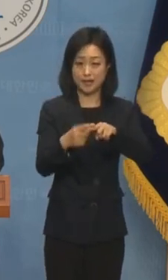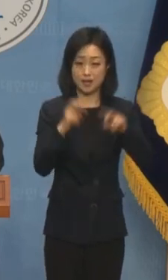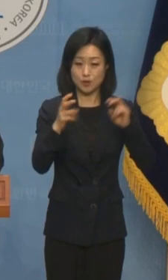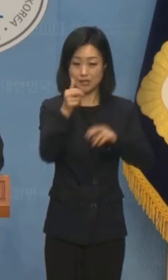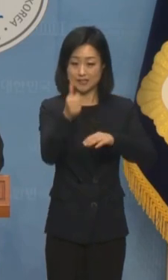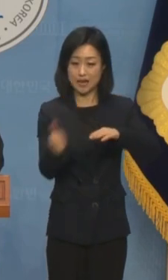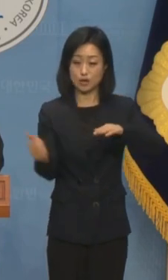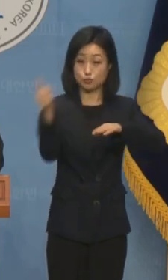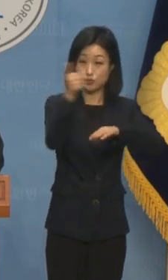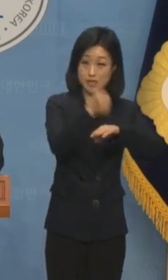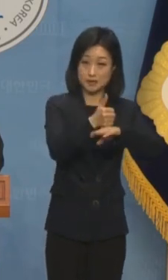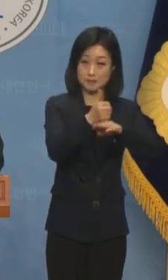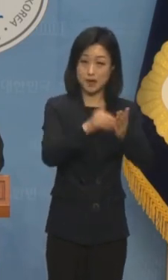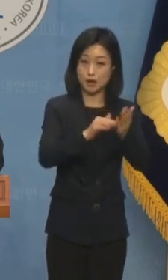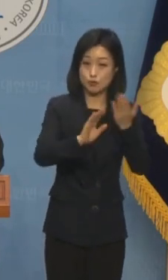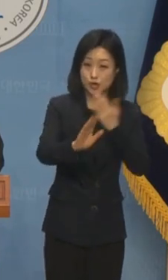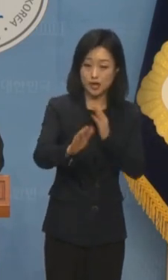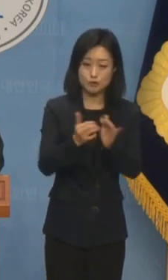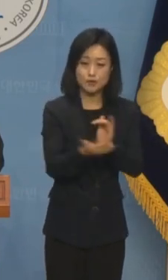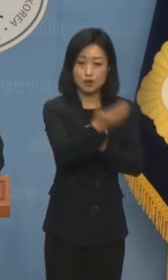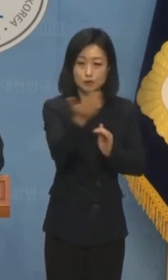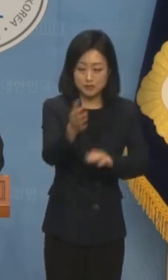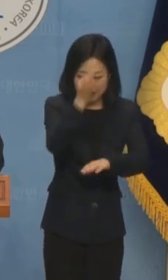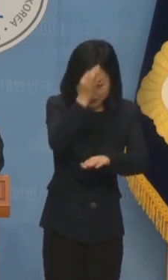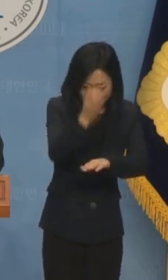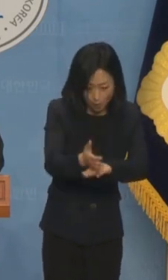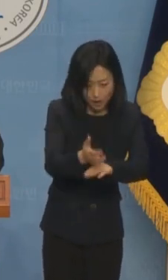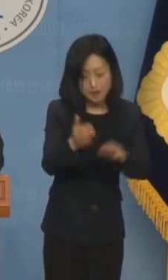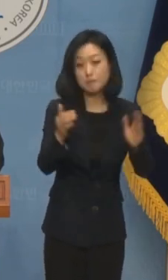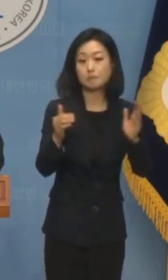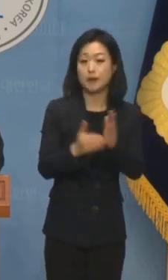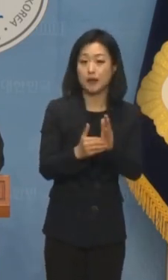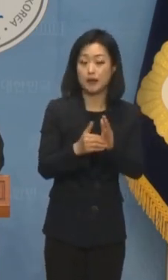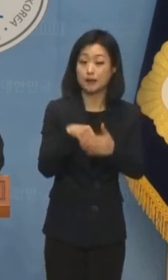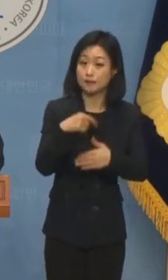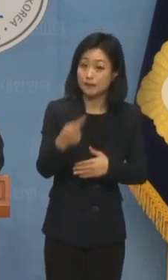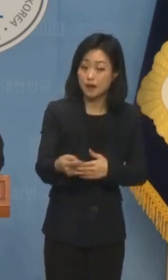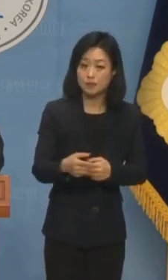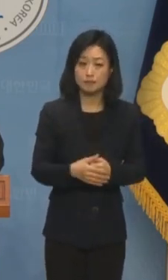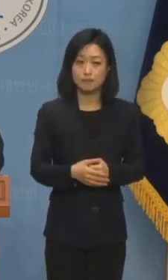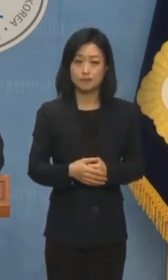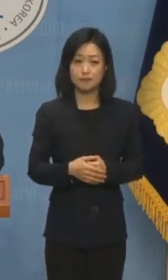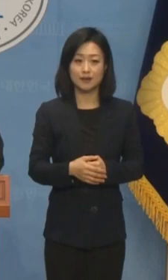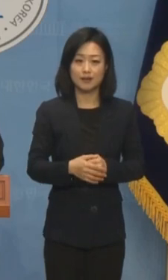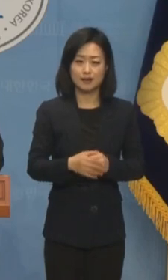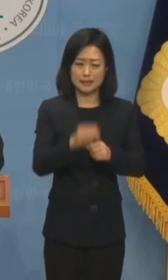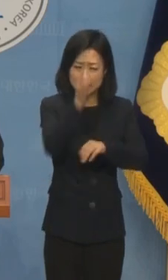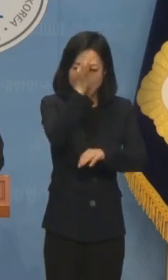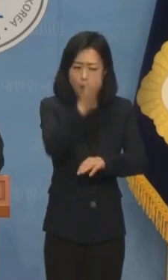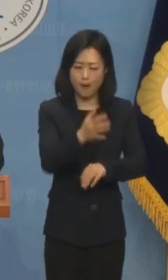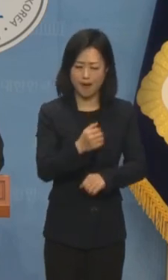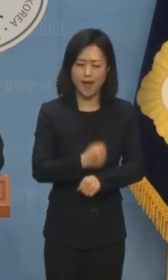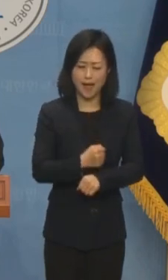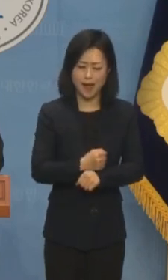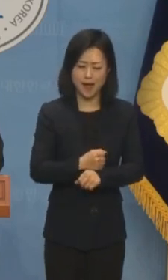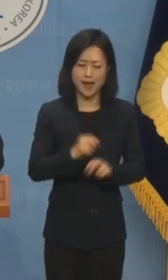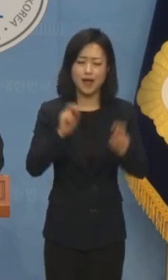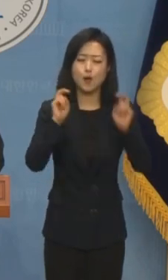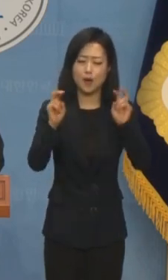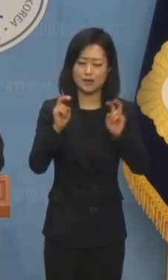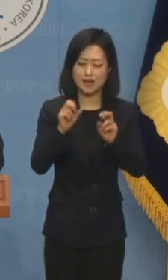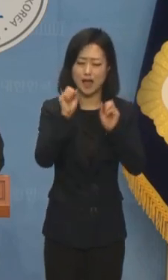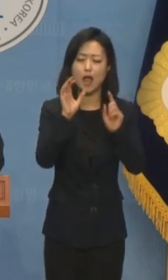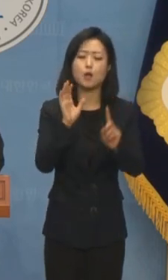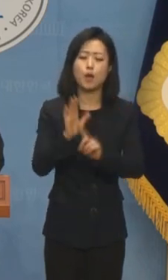취임 3일차에 대국민 사과를 했었는데 이렇게 해야 기업에 광고를 달라고 호소할 수